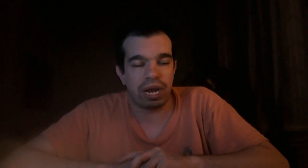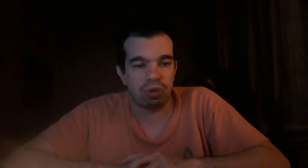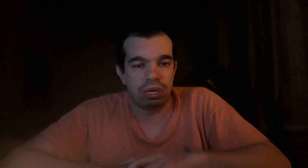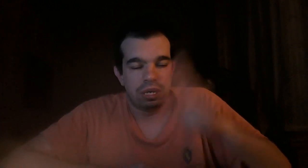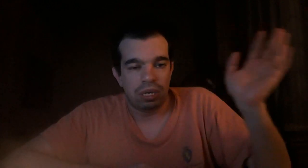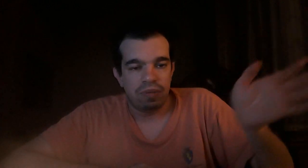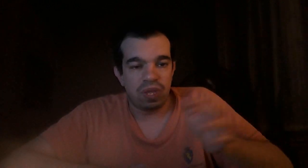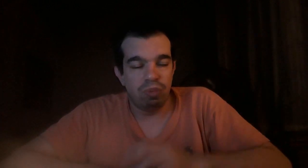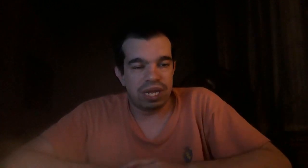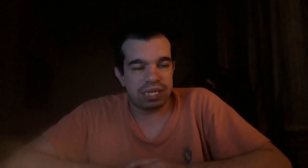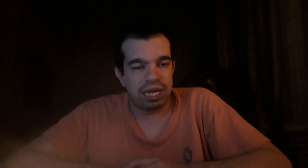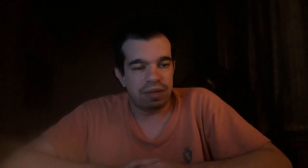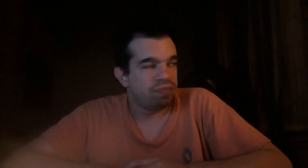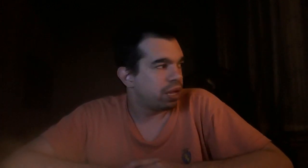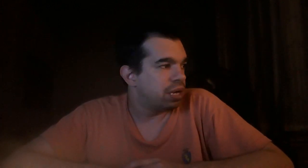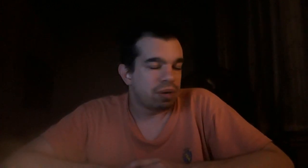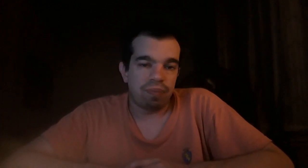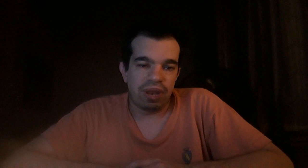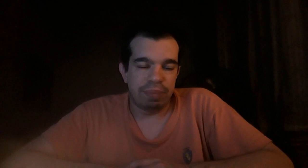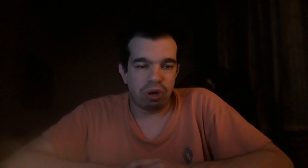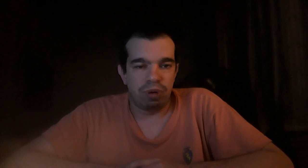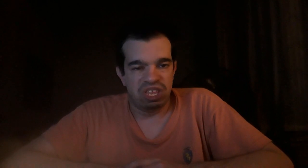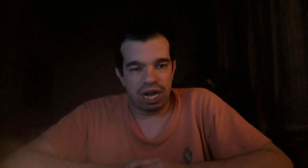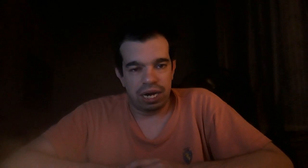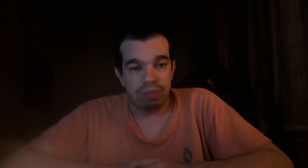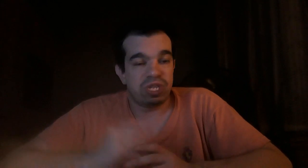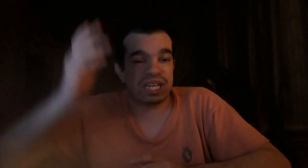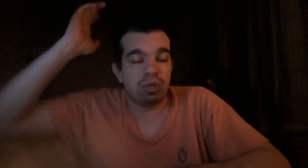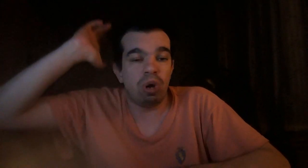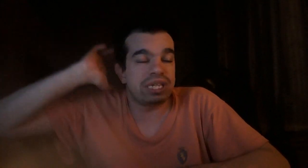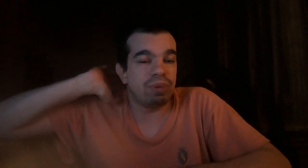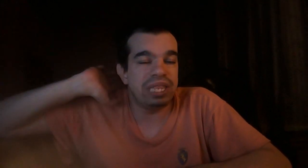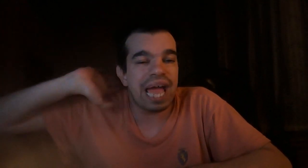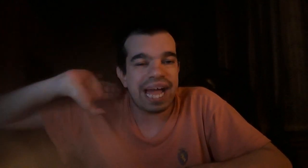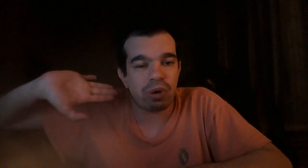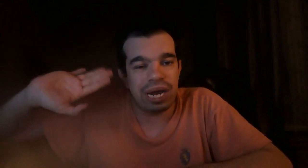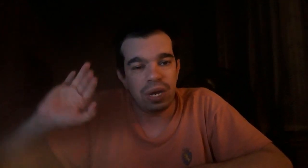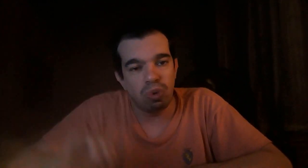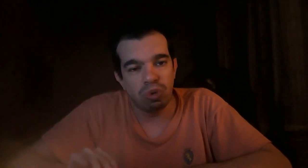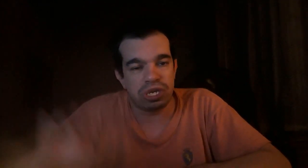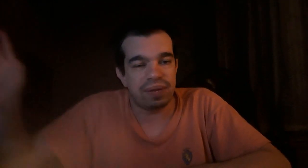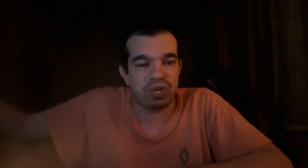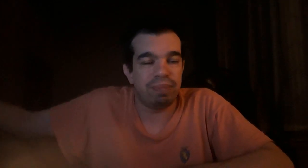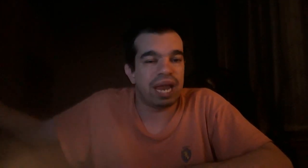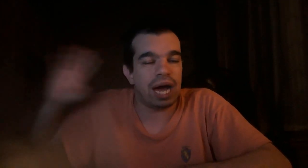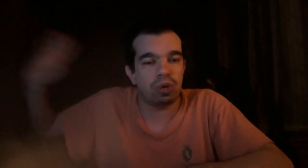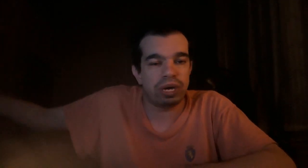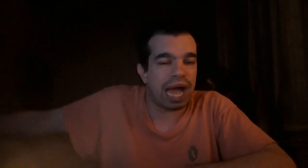creato nel 2006 la metropolitana, visto che noi siamo indietro anni luce, cioè Milano,